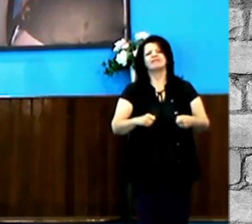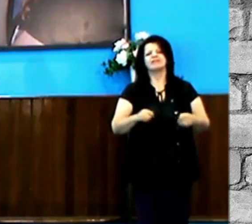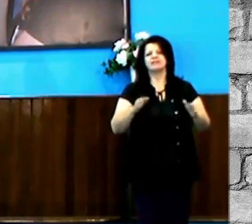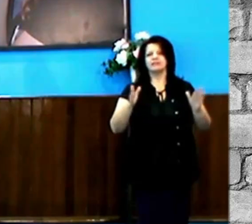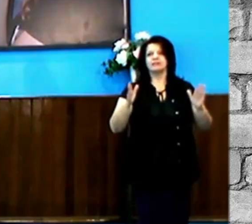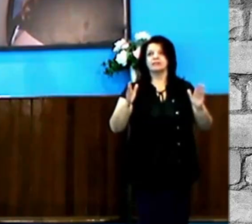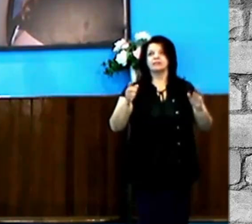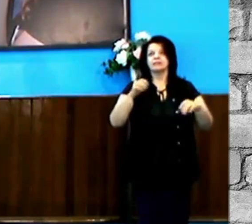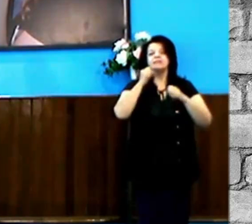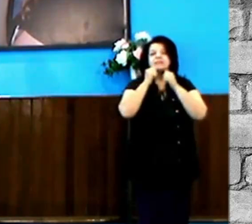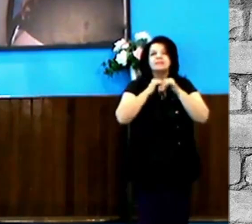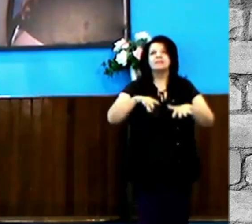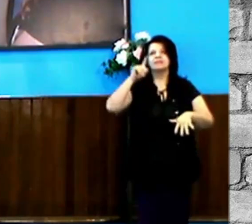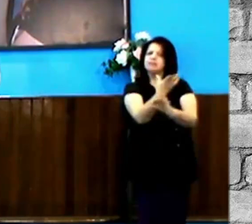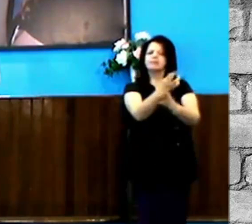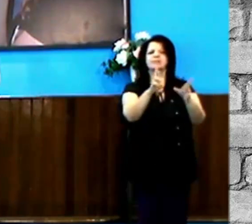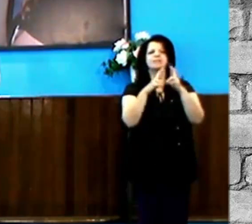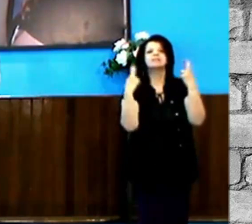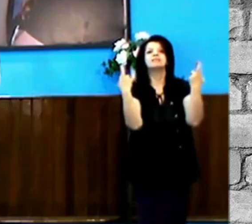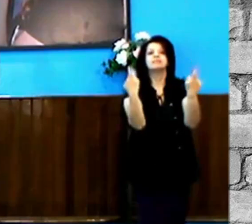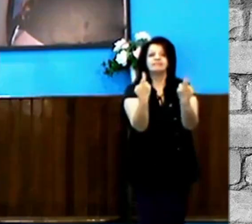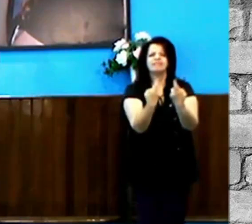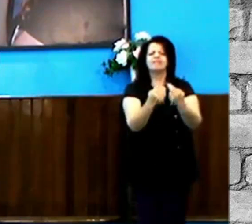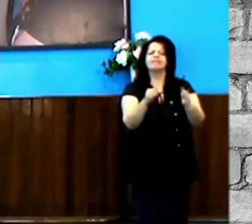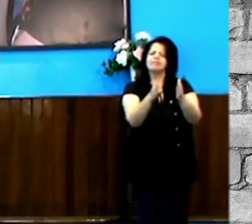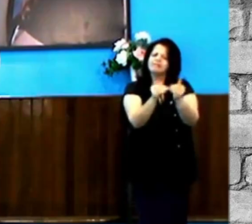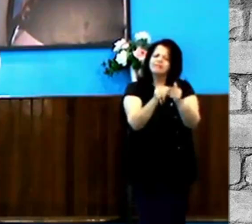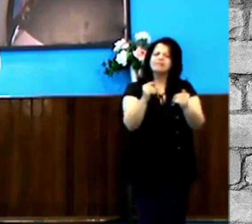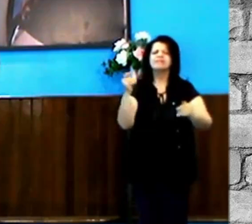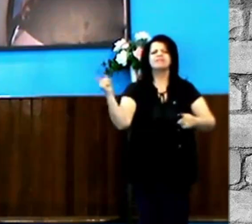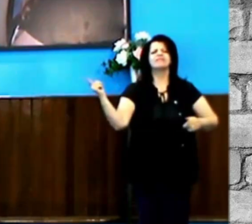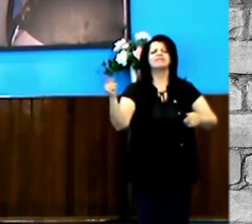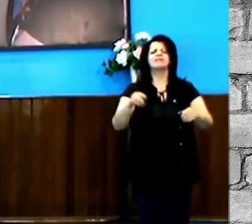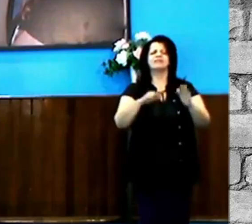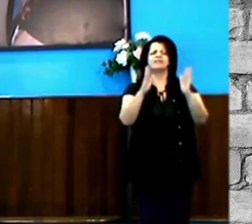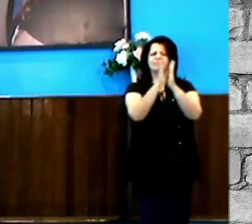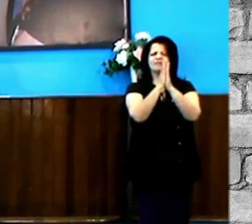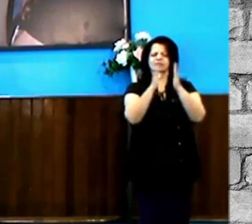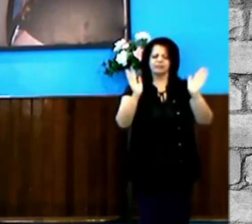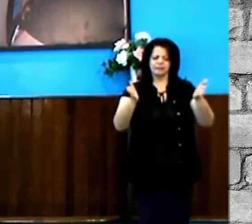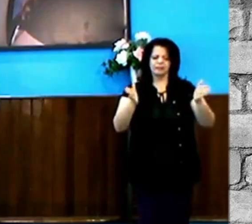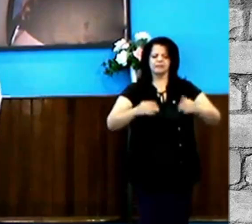existe uma reunião acontecendo importante antes decisivos. Então vou pedir para o irmão Carlos orar por isso, por favor.